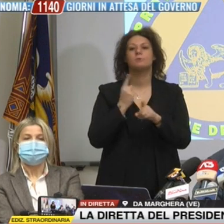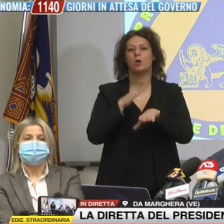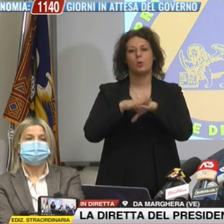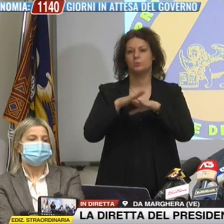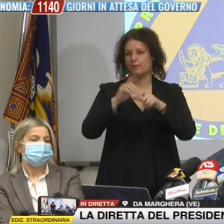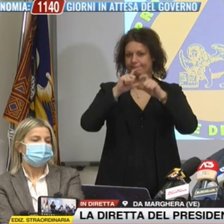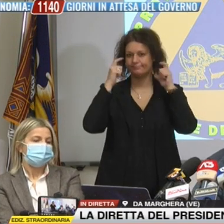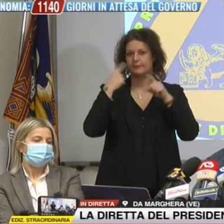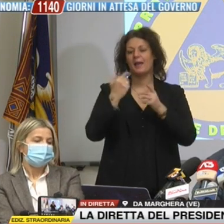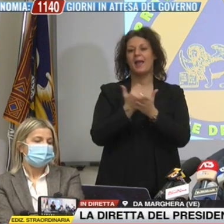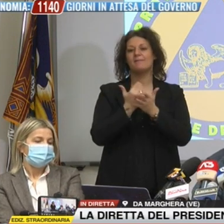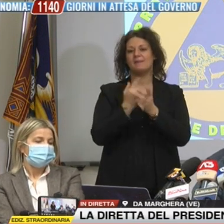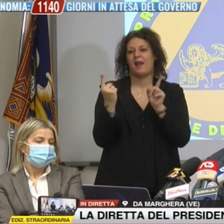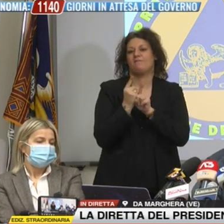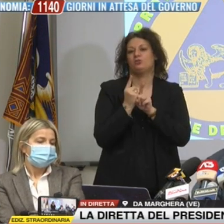tutti conosciamo.